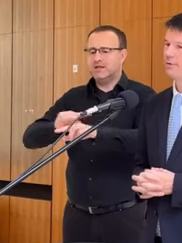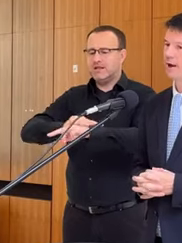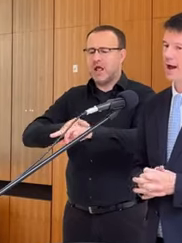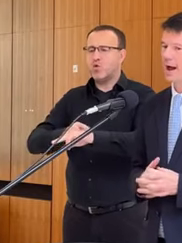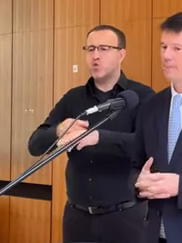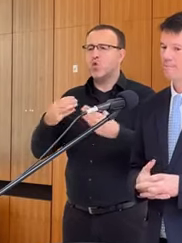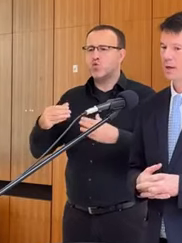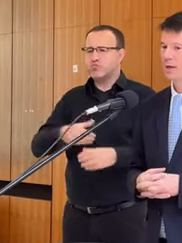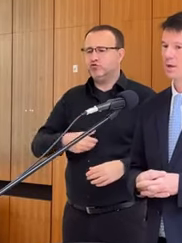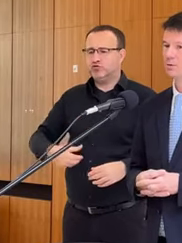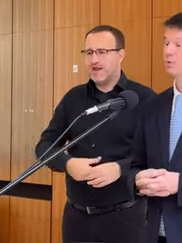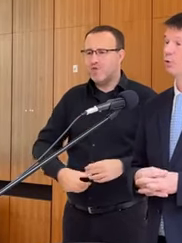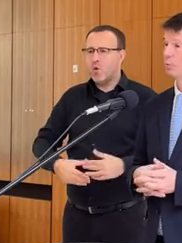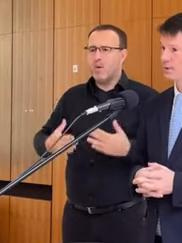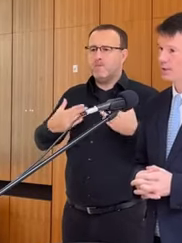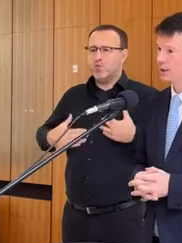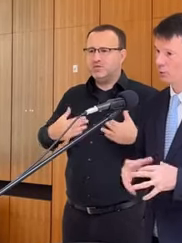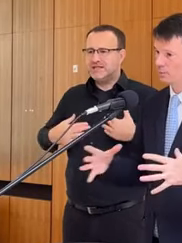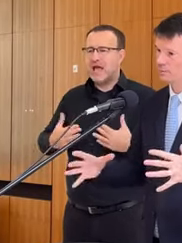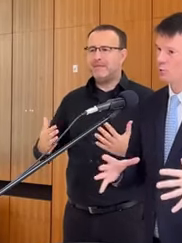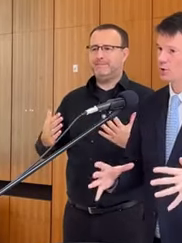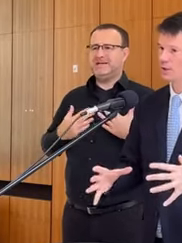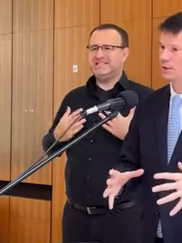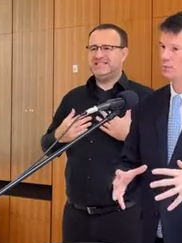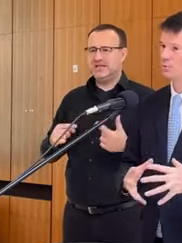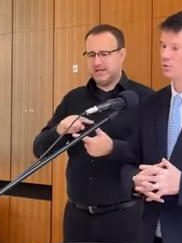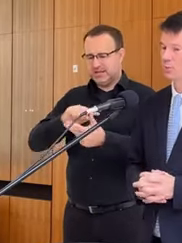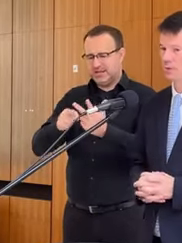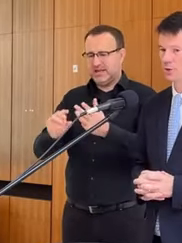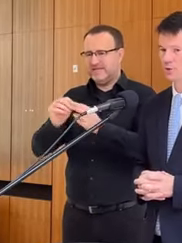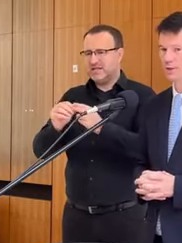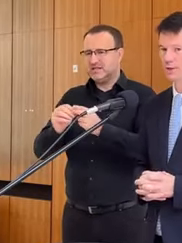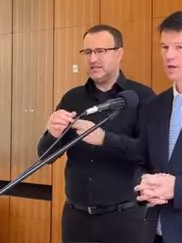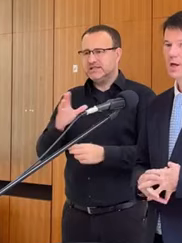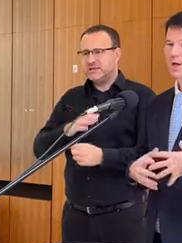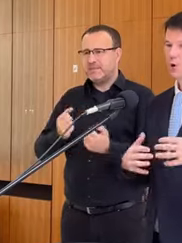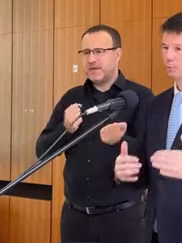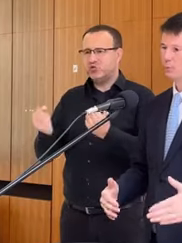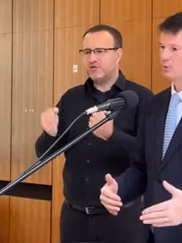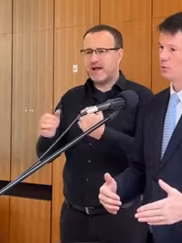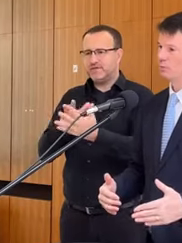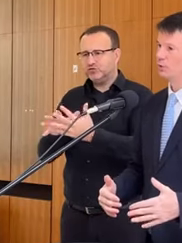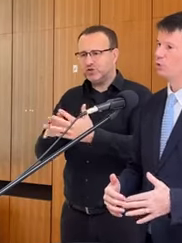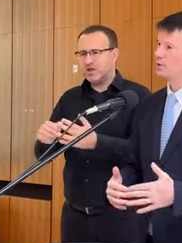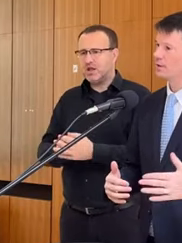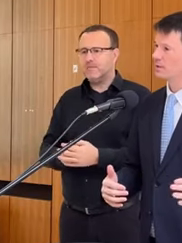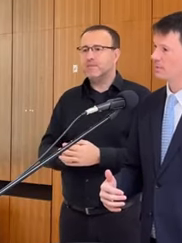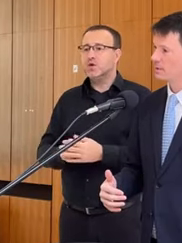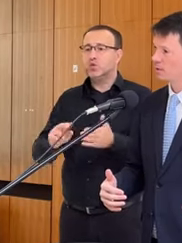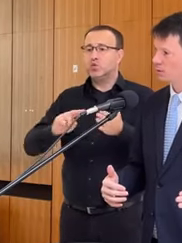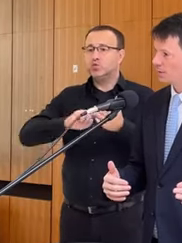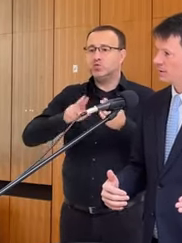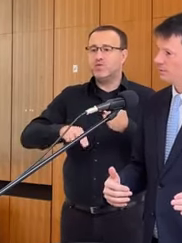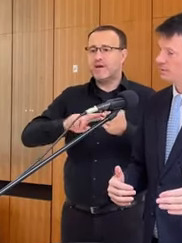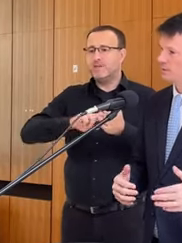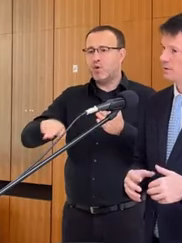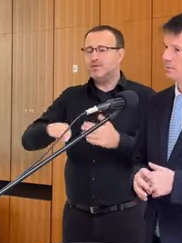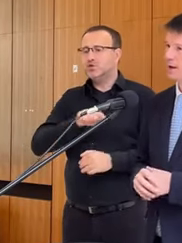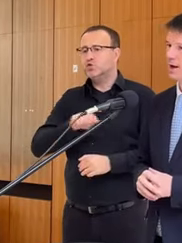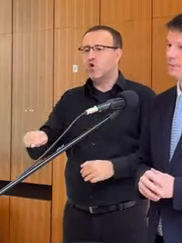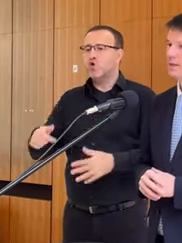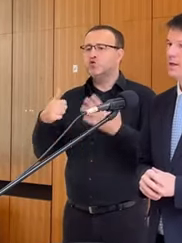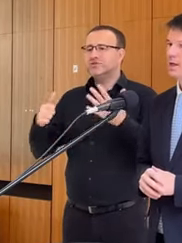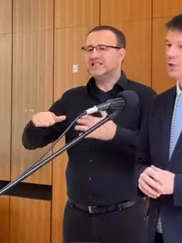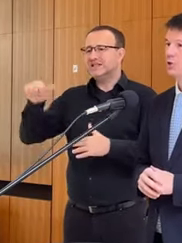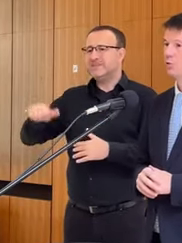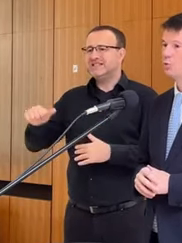hrubého čreva a zhubný nádor prsníka, ktoré by sme už chceli týmto spôsobom manažovať. Od podpisu zmluvy do 16 mesiacov nastavíme systém